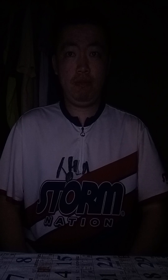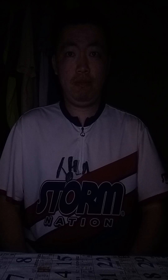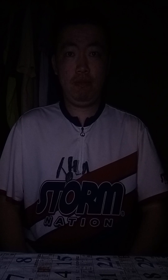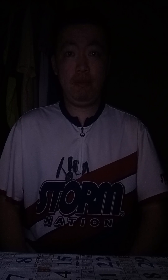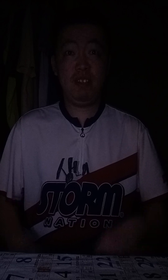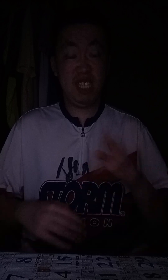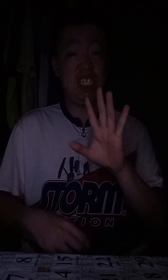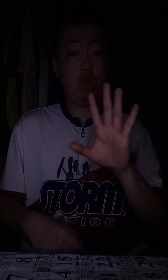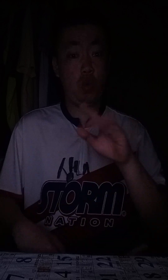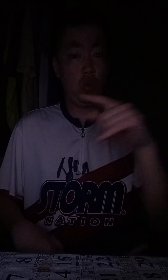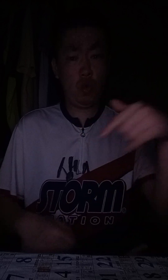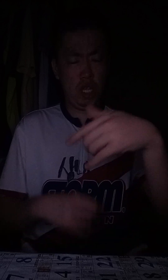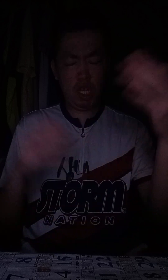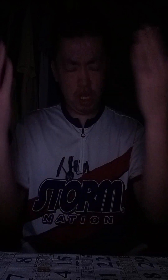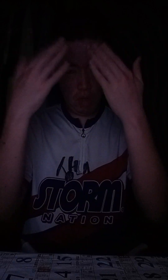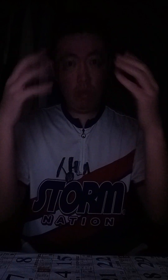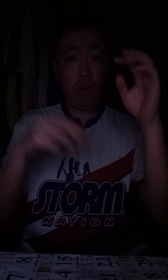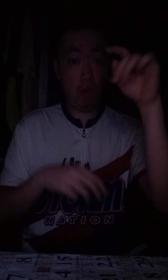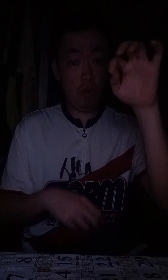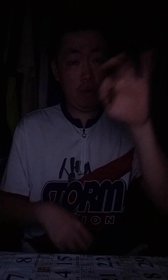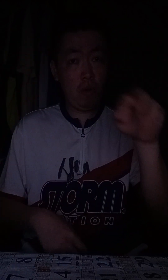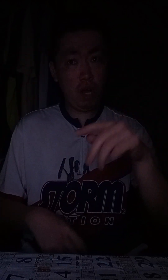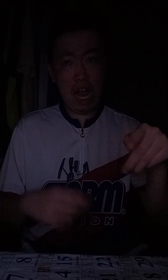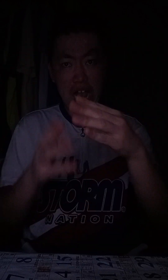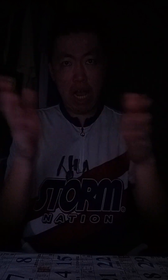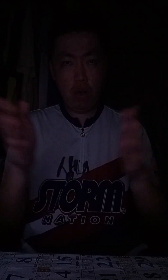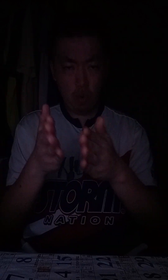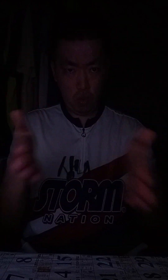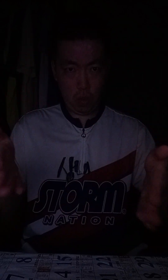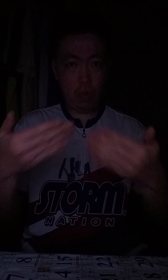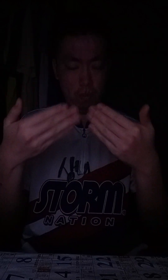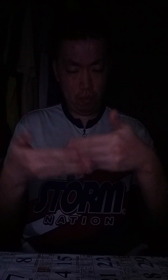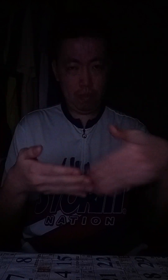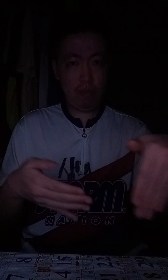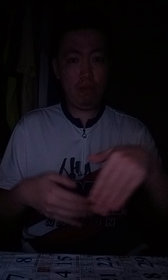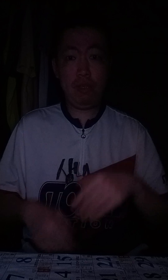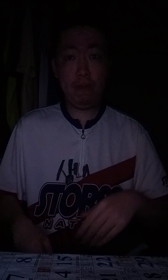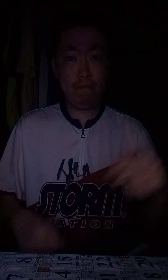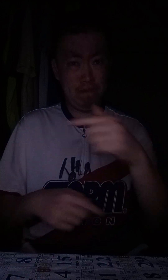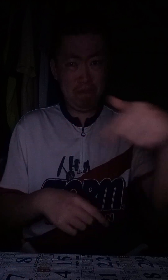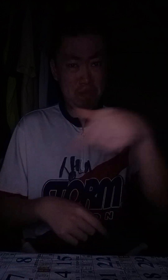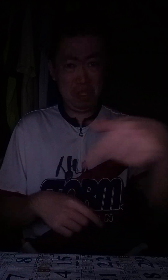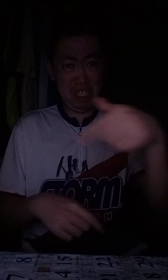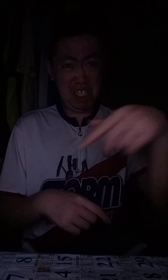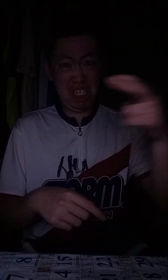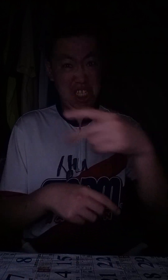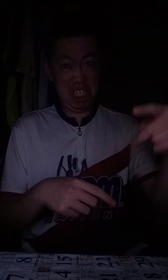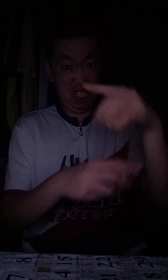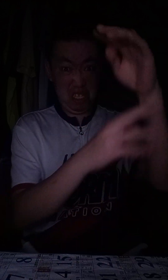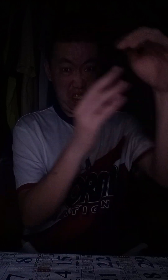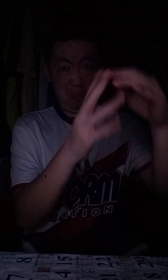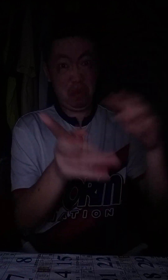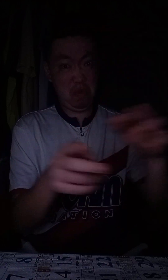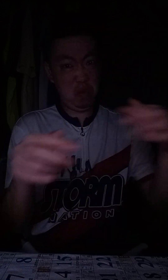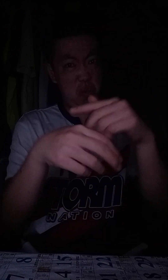지난 5일 해질 무렵 창원 도심의 한 교차로입니다. 총알같이 달려온 택시 한 대가 신호 대기